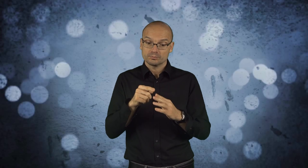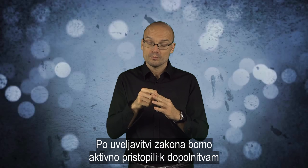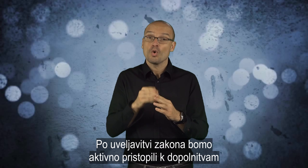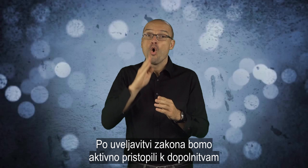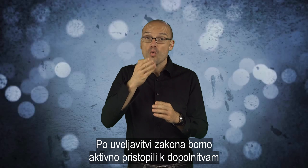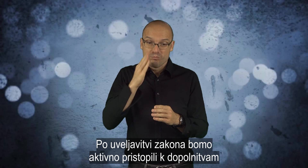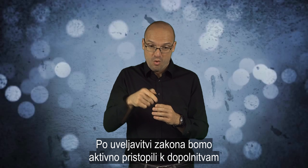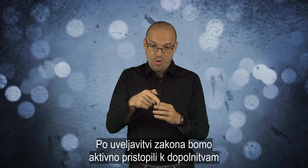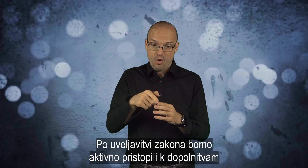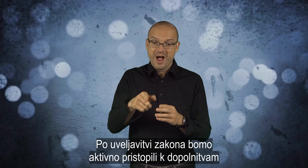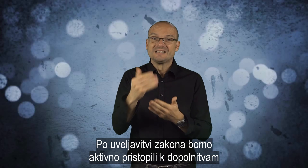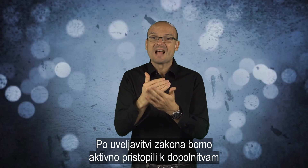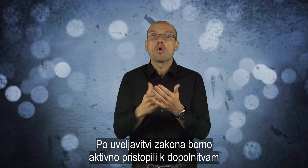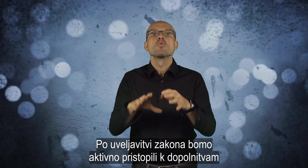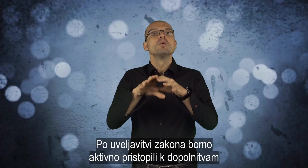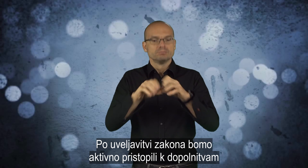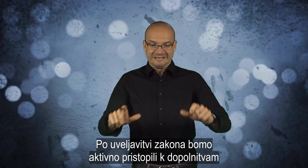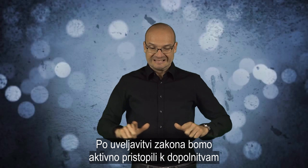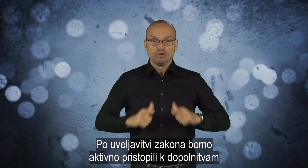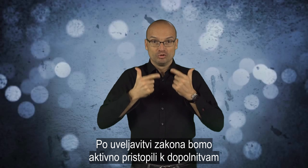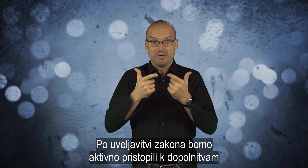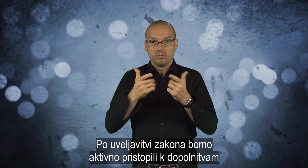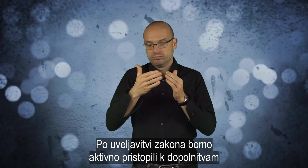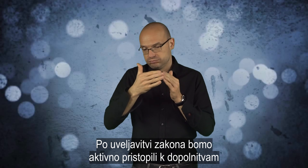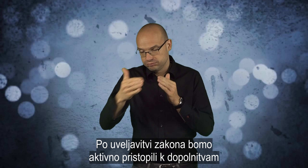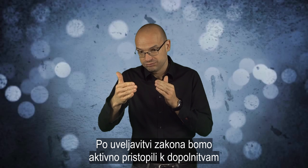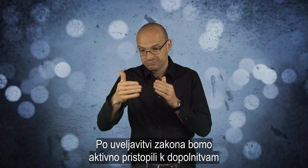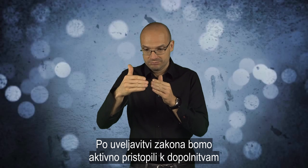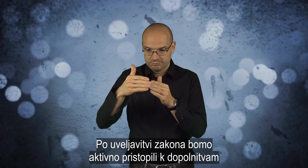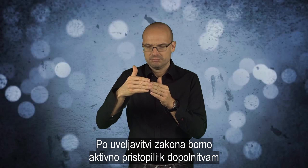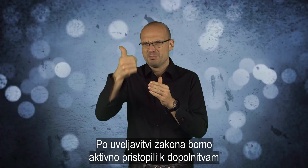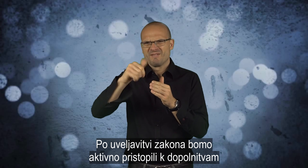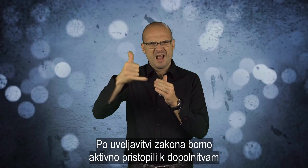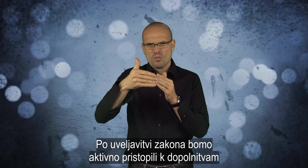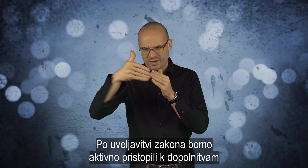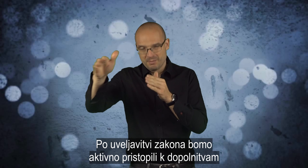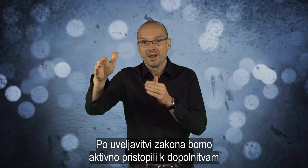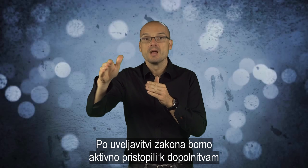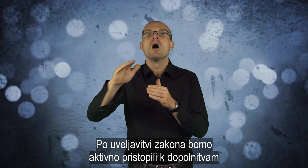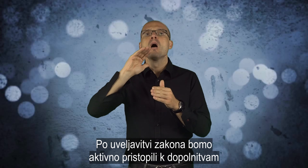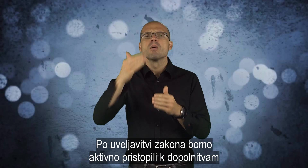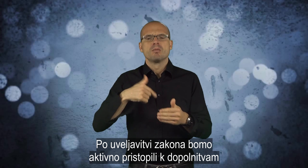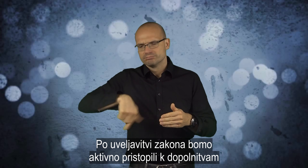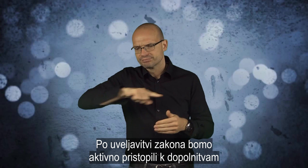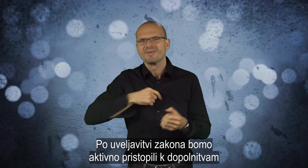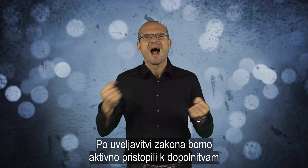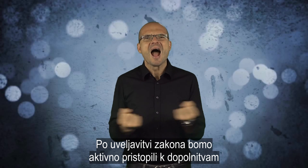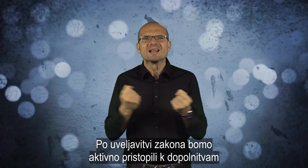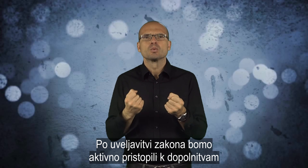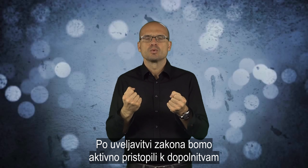Po uveljavitvi zakona bomo aktivno pristopili k dopolnitvam zakona, in sicer v smislu razširitve